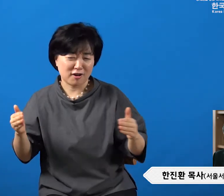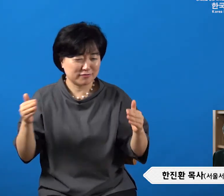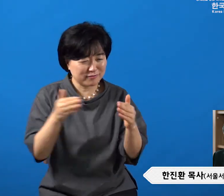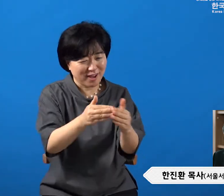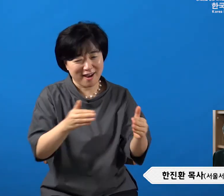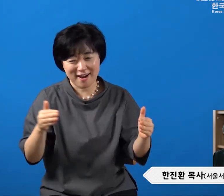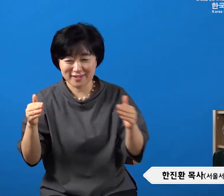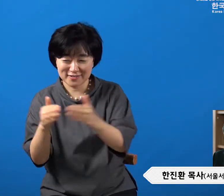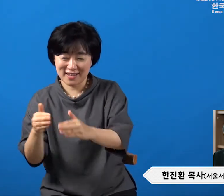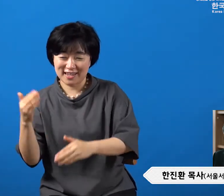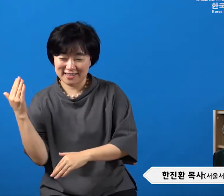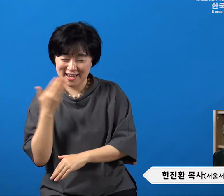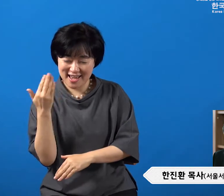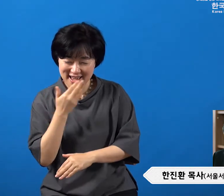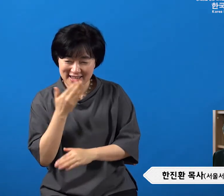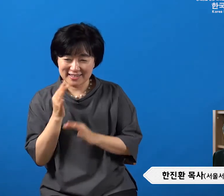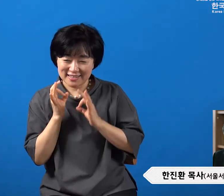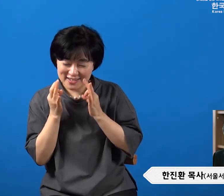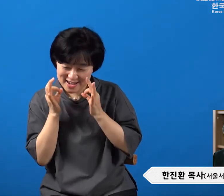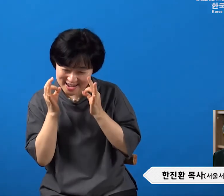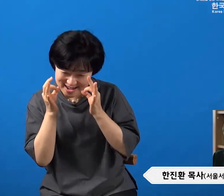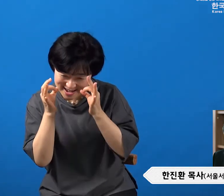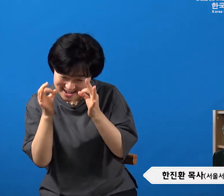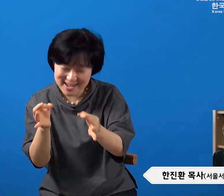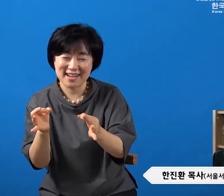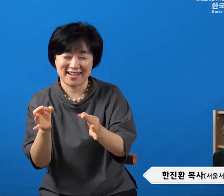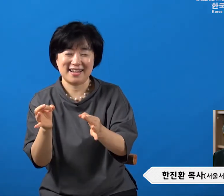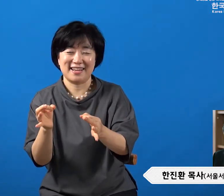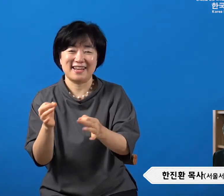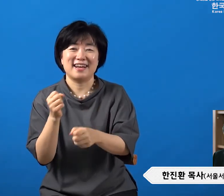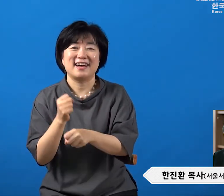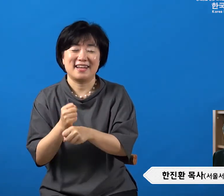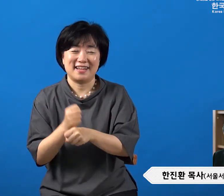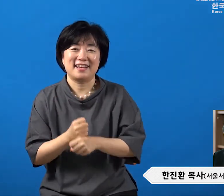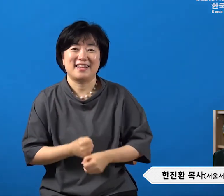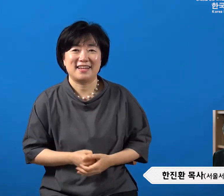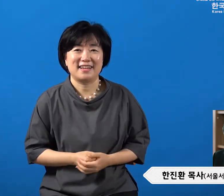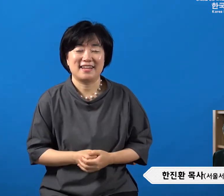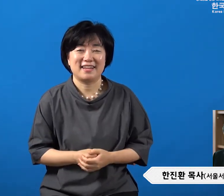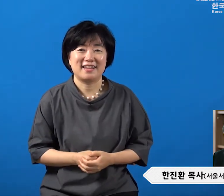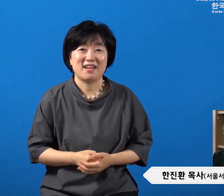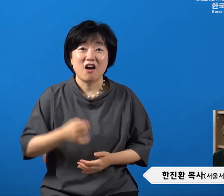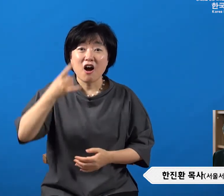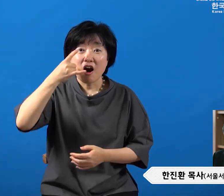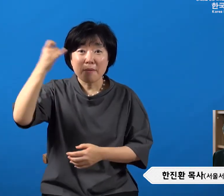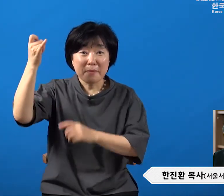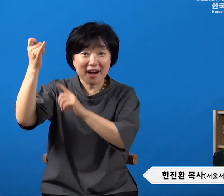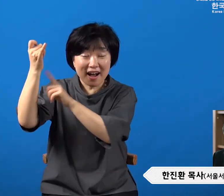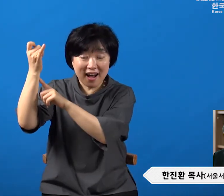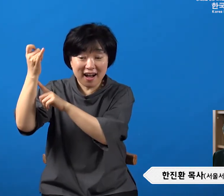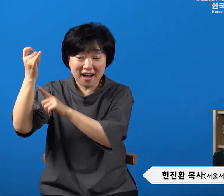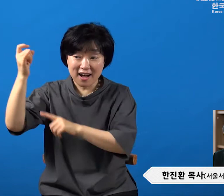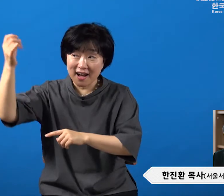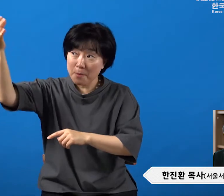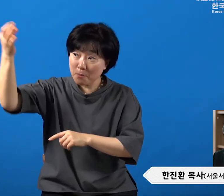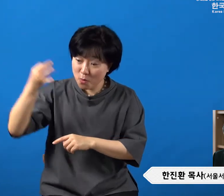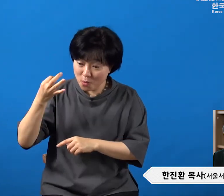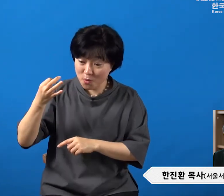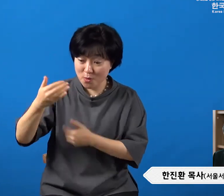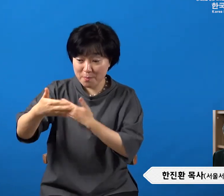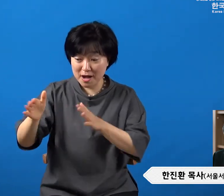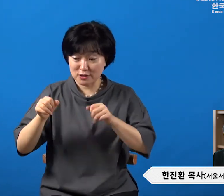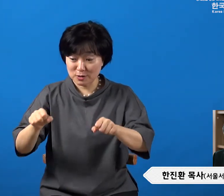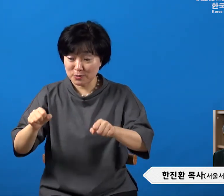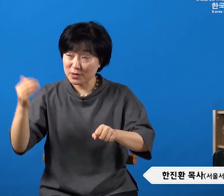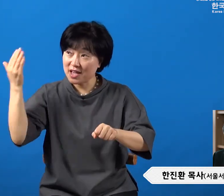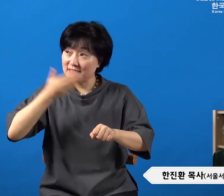그냥 시키지도 않은 것까지 정성껏 최선을 다해서 청소를 할 것입니다. 엄마가 이걸 보고 얼마나